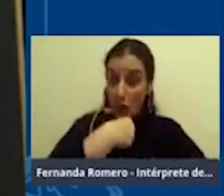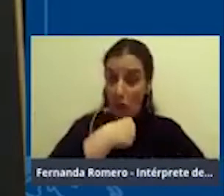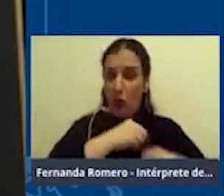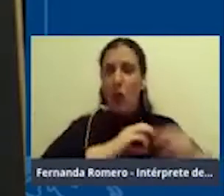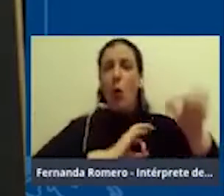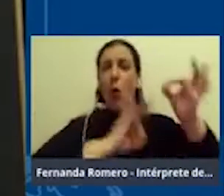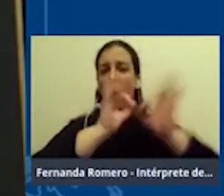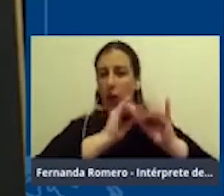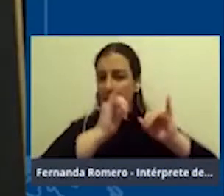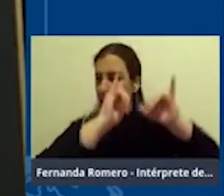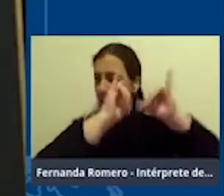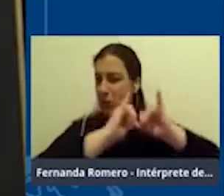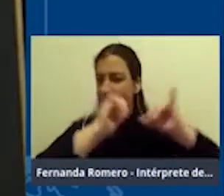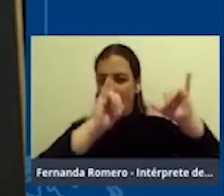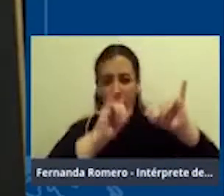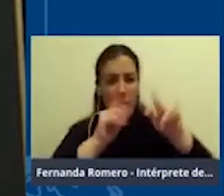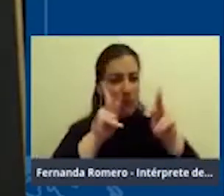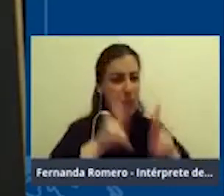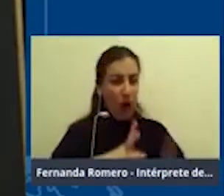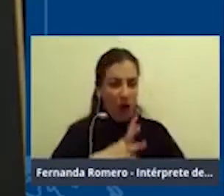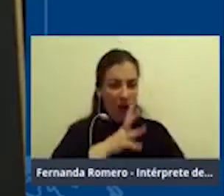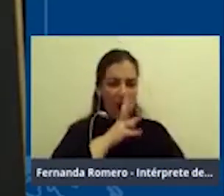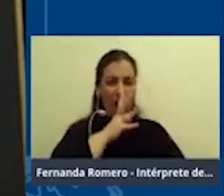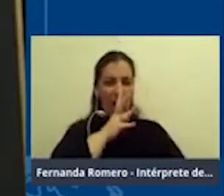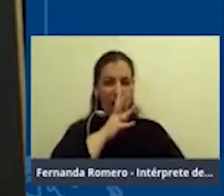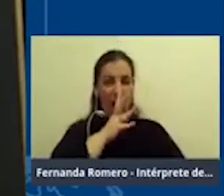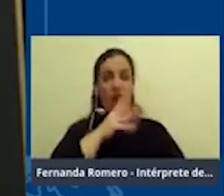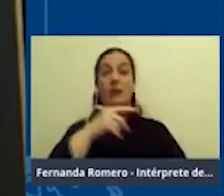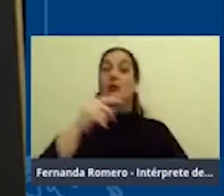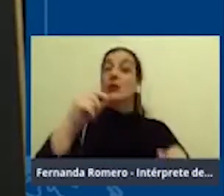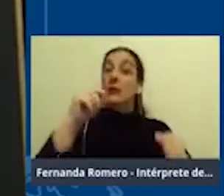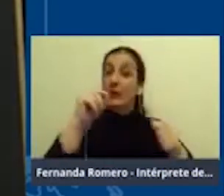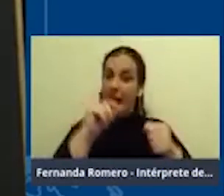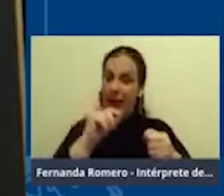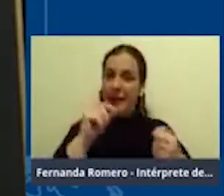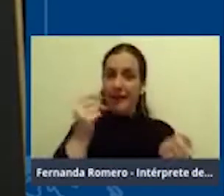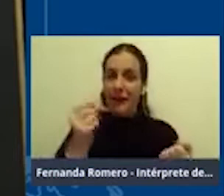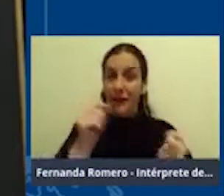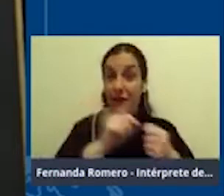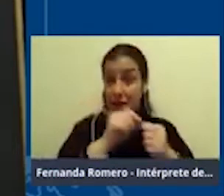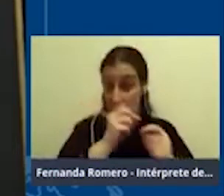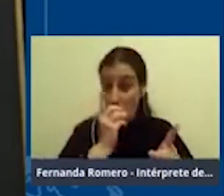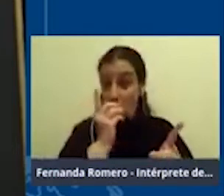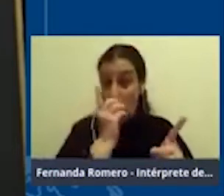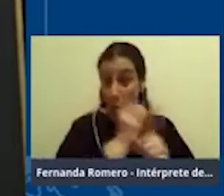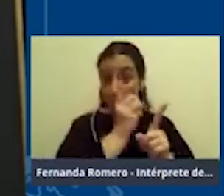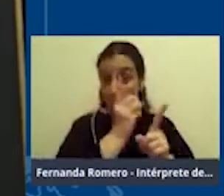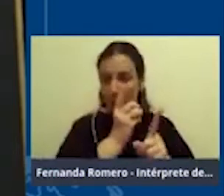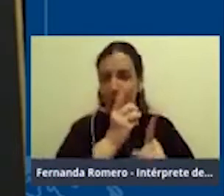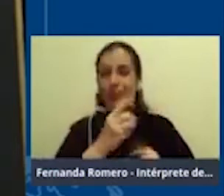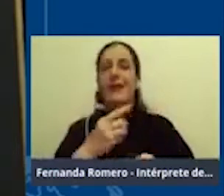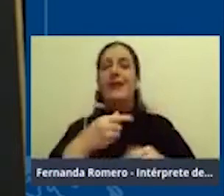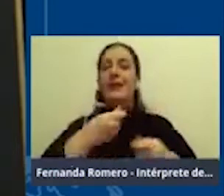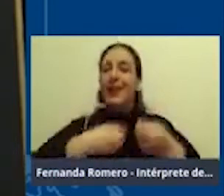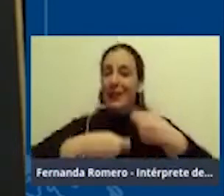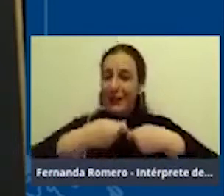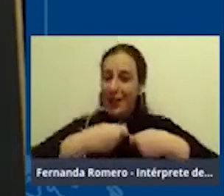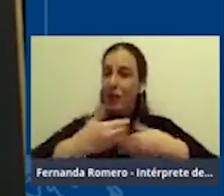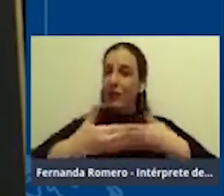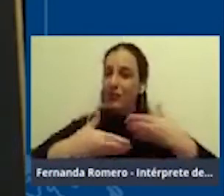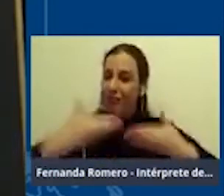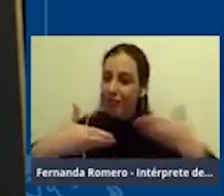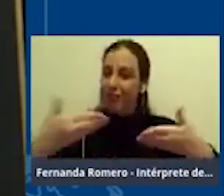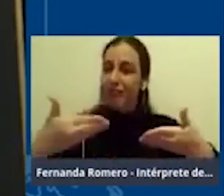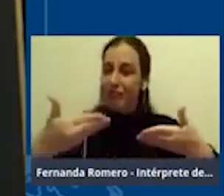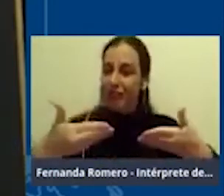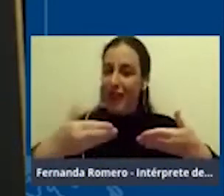ficaram encantados, e aí, depois de feito esse primeiro encontro, digamos, mais formal, aí os negócios acontecem. Os embaixadores se